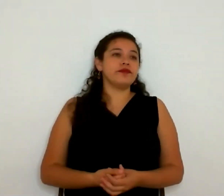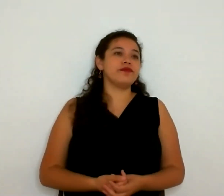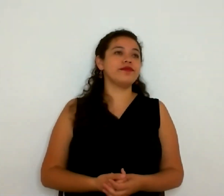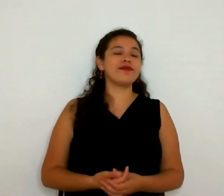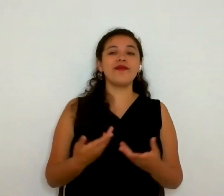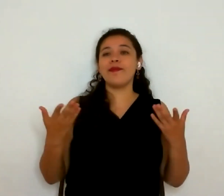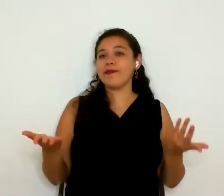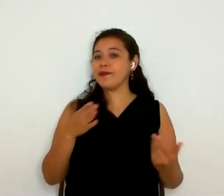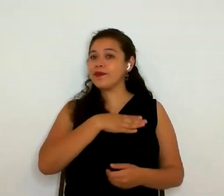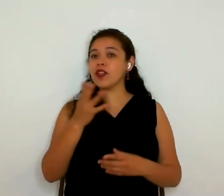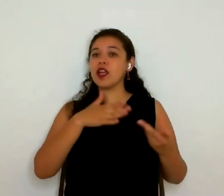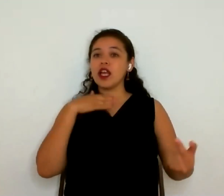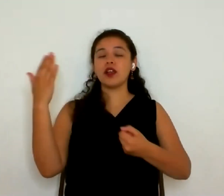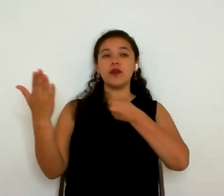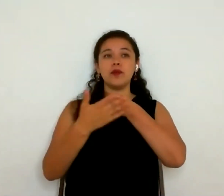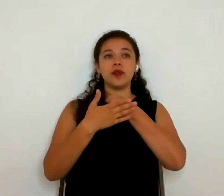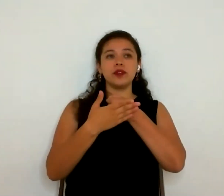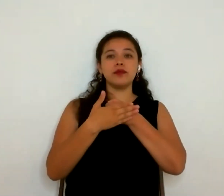continuar el próximo